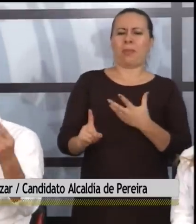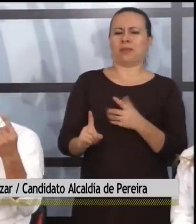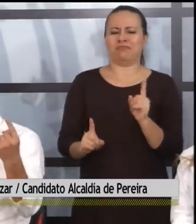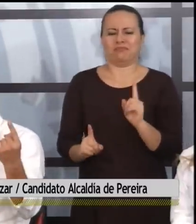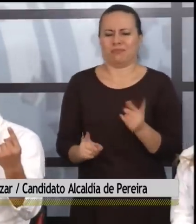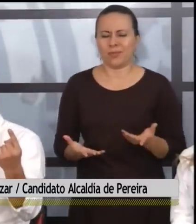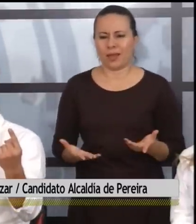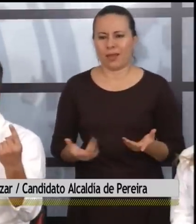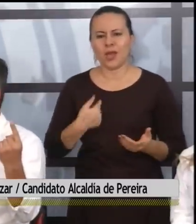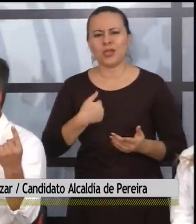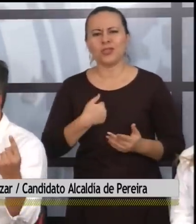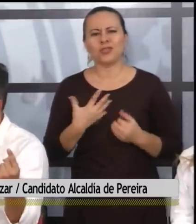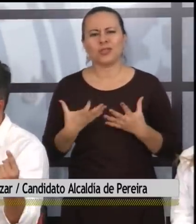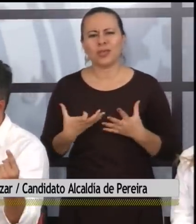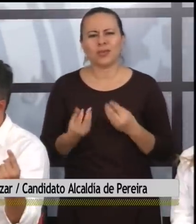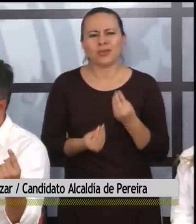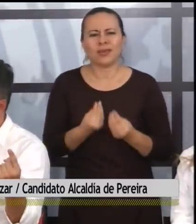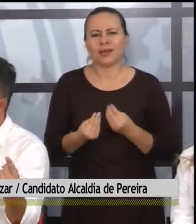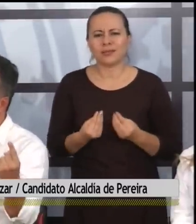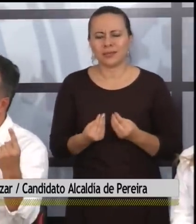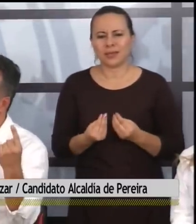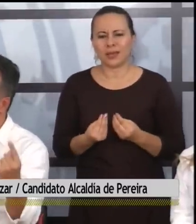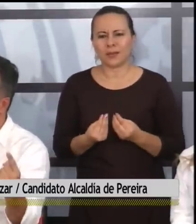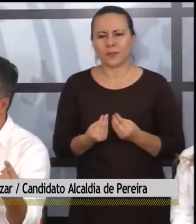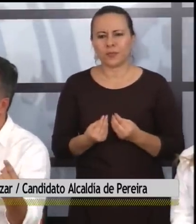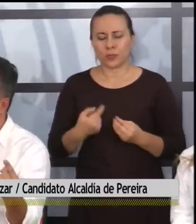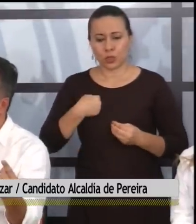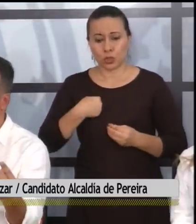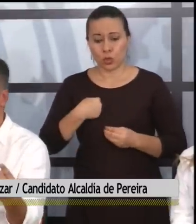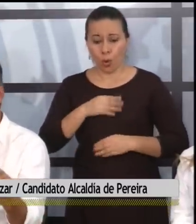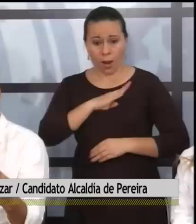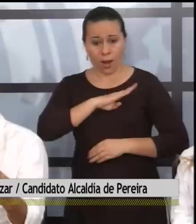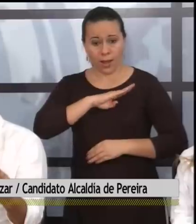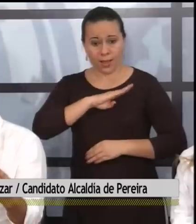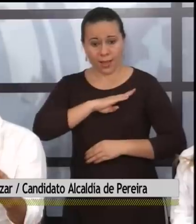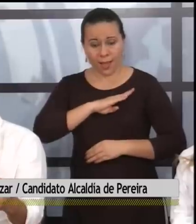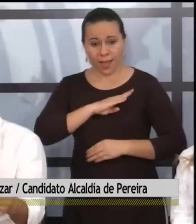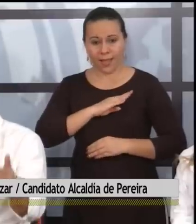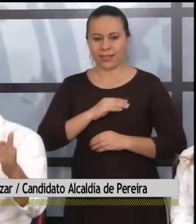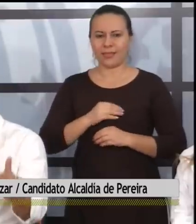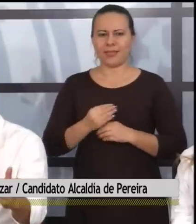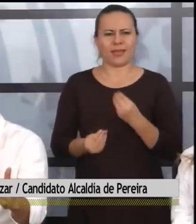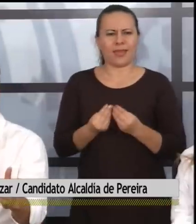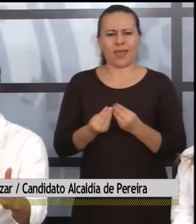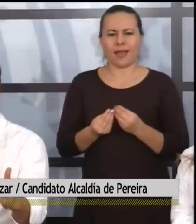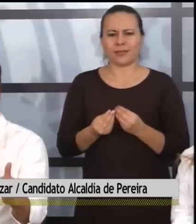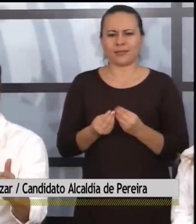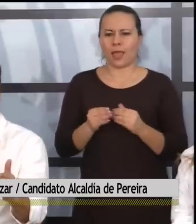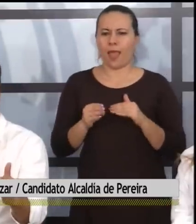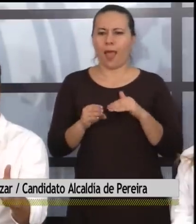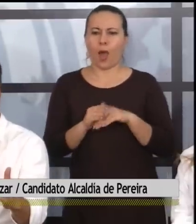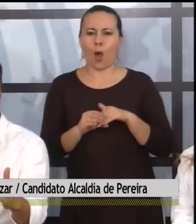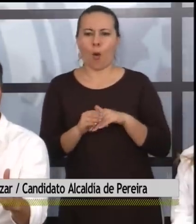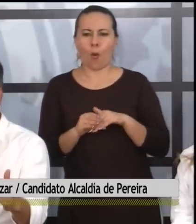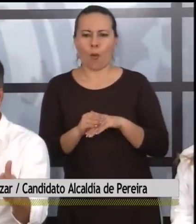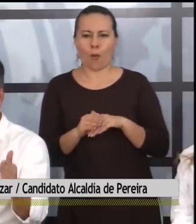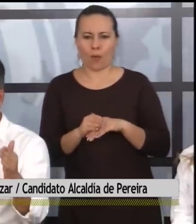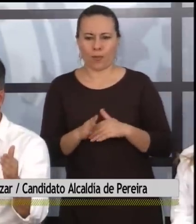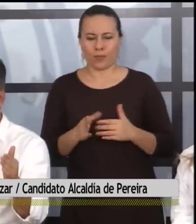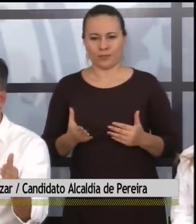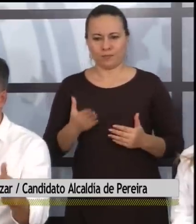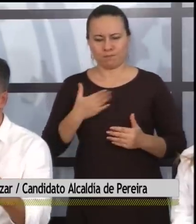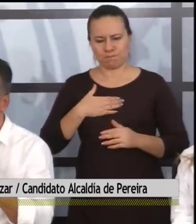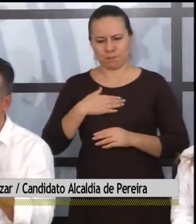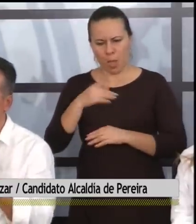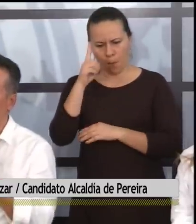ser un alcalde austero, un alcalde austero. Esa va a ser una de las políticas de